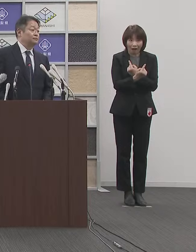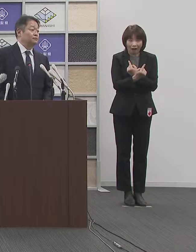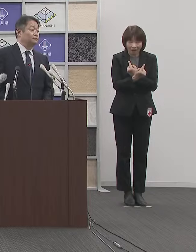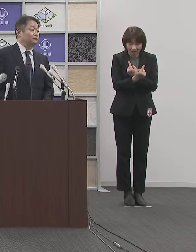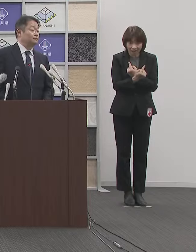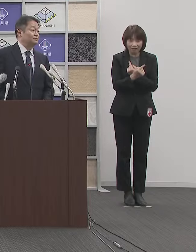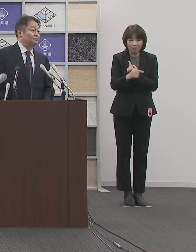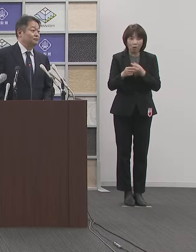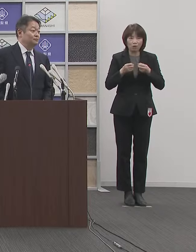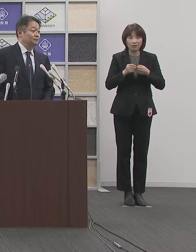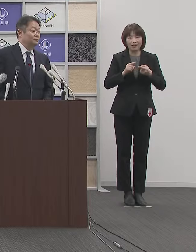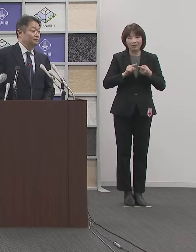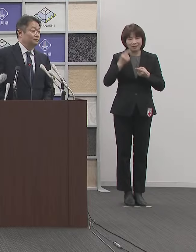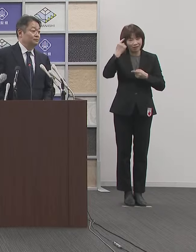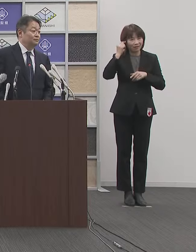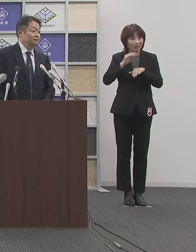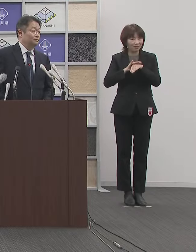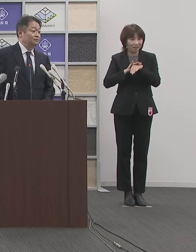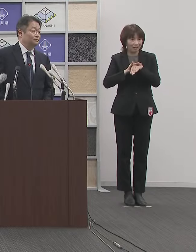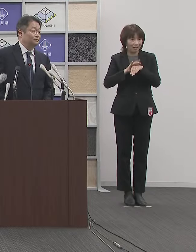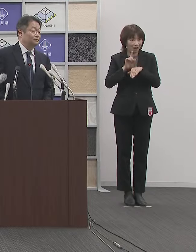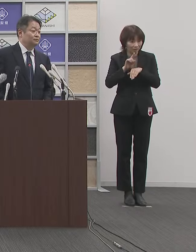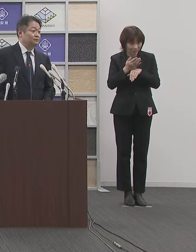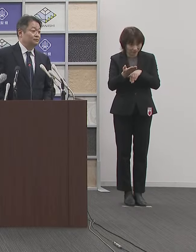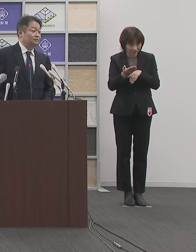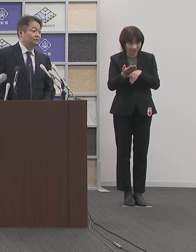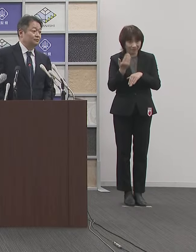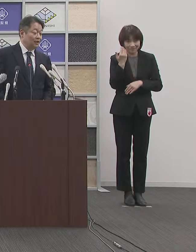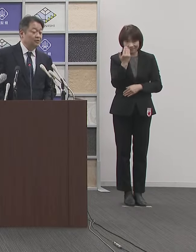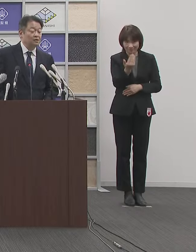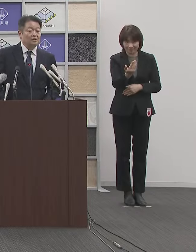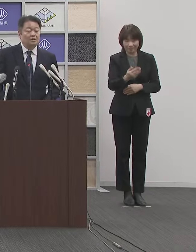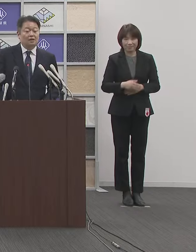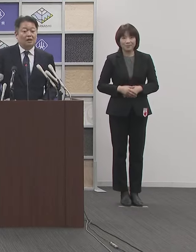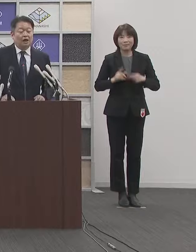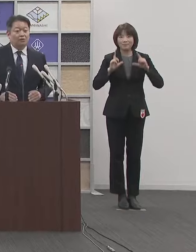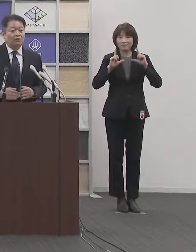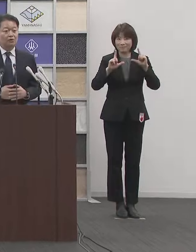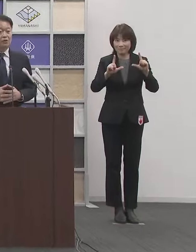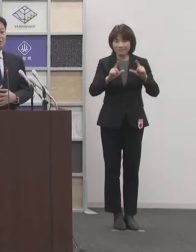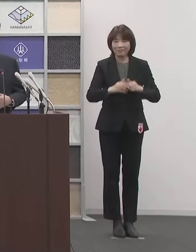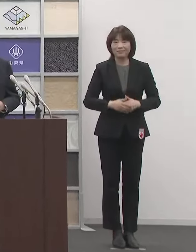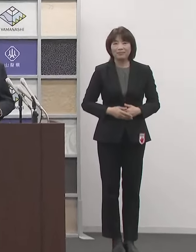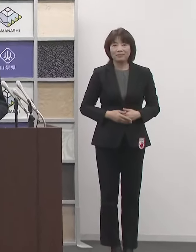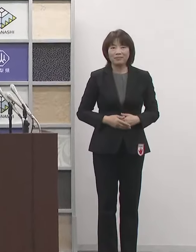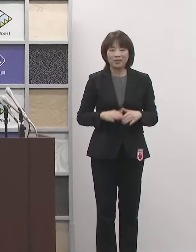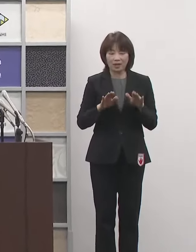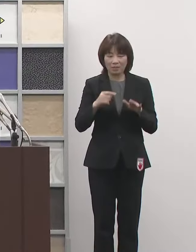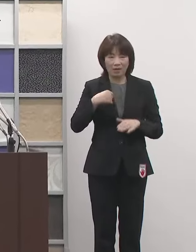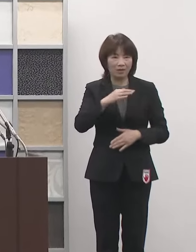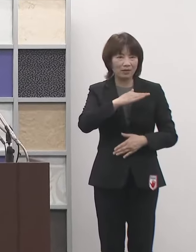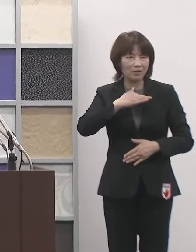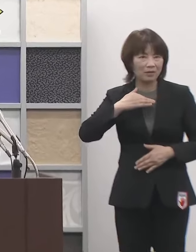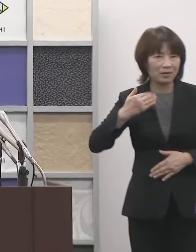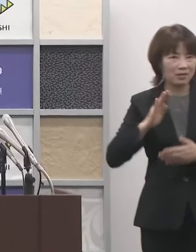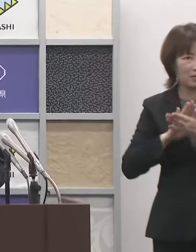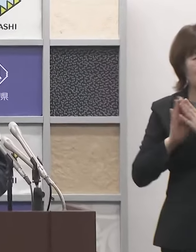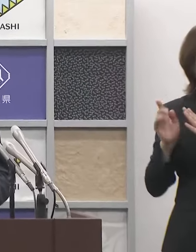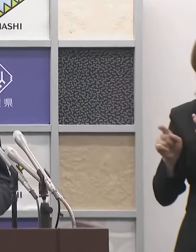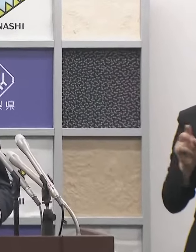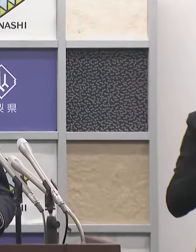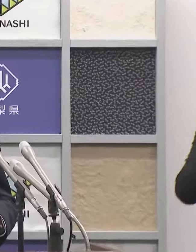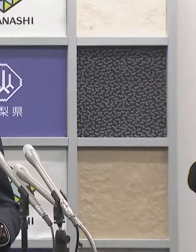それについて具体的なお考えのことがあればお伺いしたいと思います。はい、 今私ども その富士